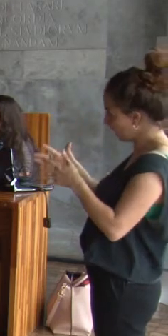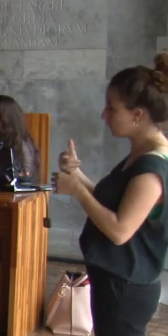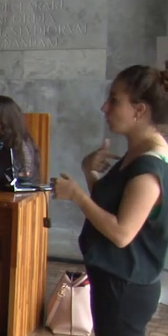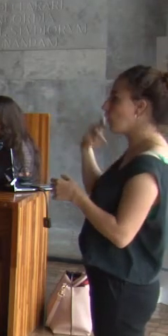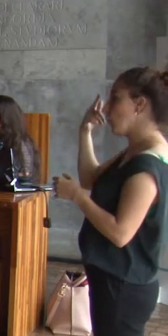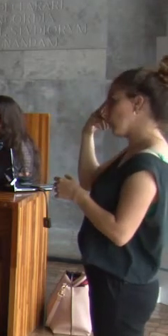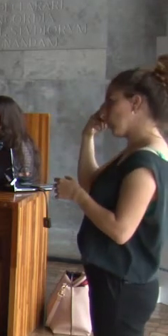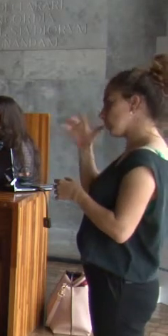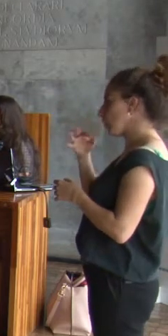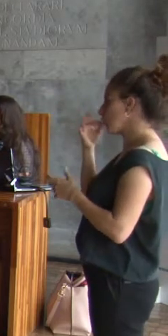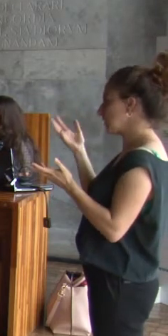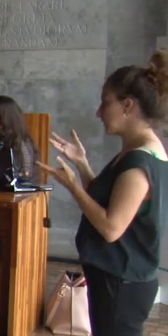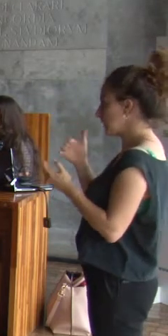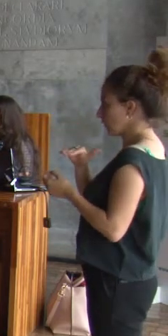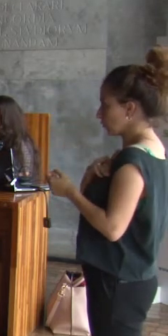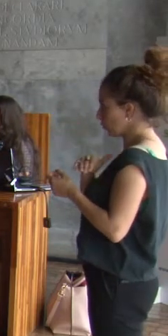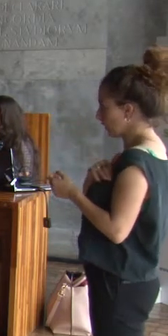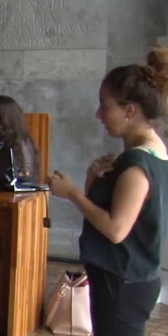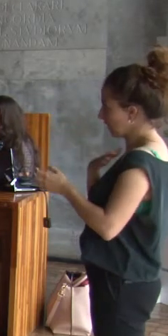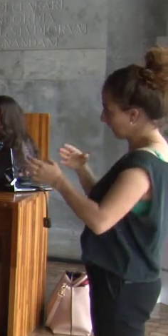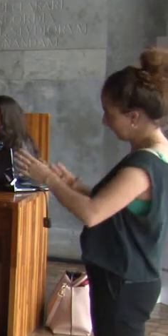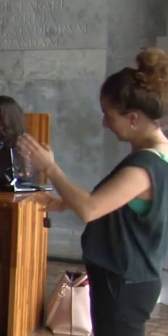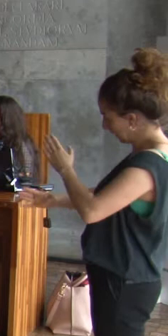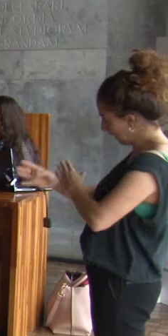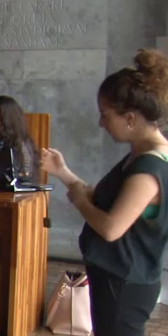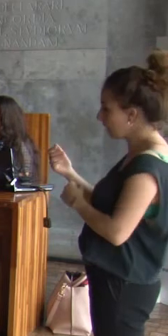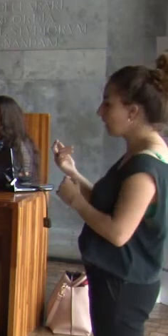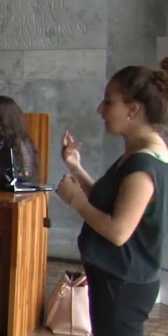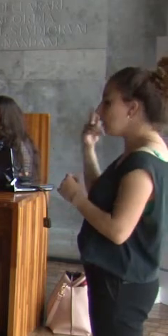dire essere una studente disabile, so cosa vuol dire